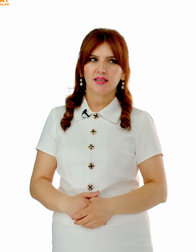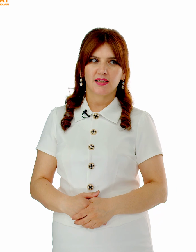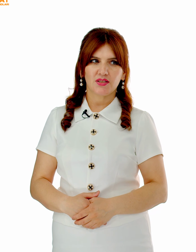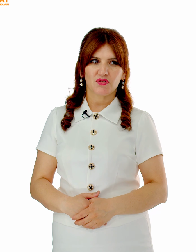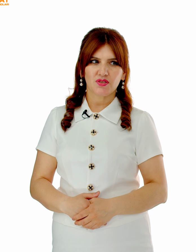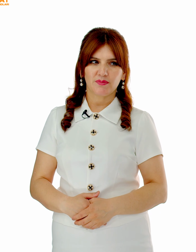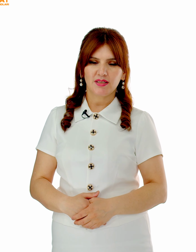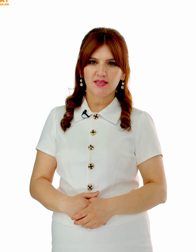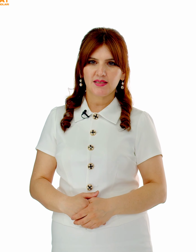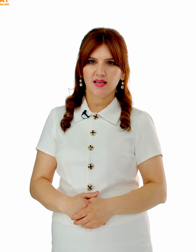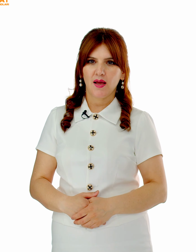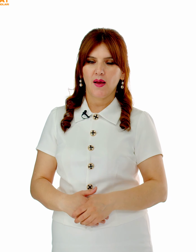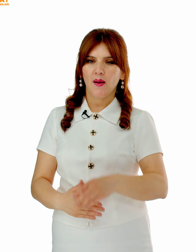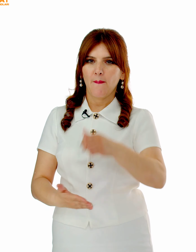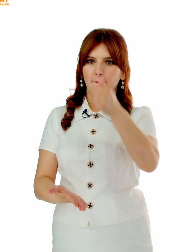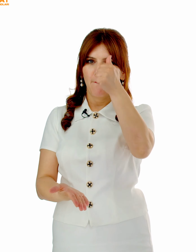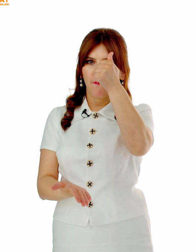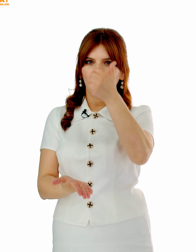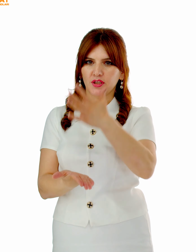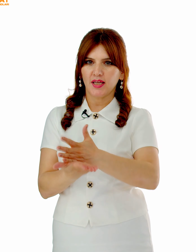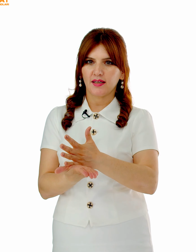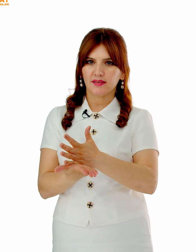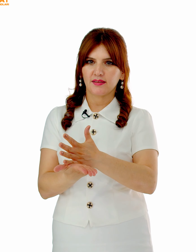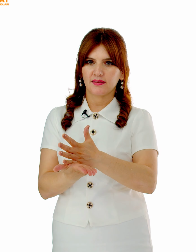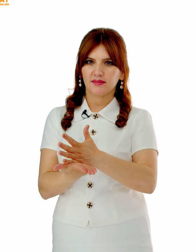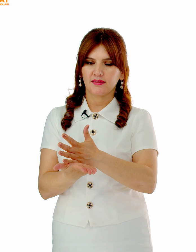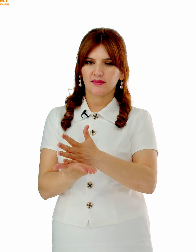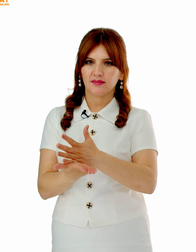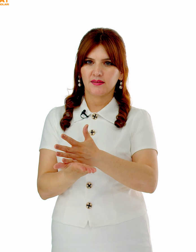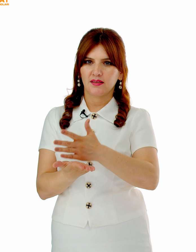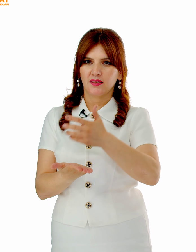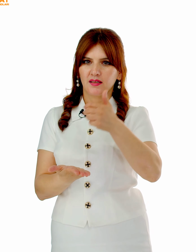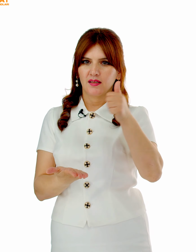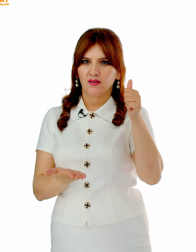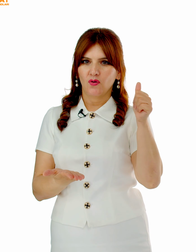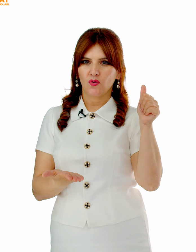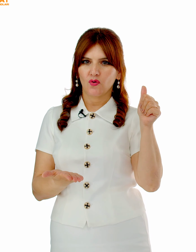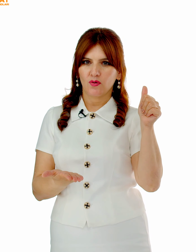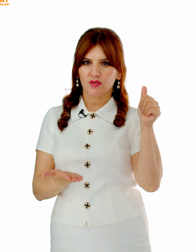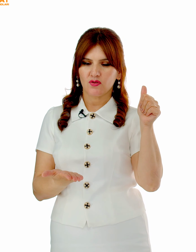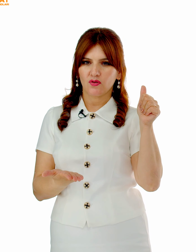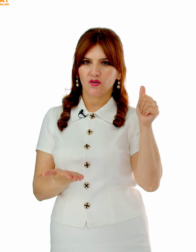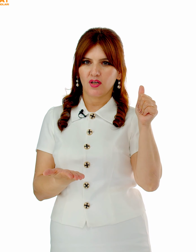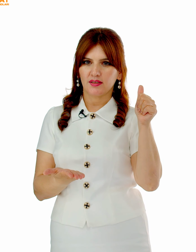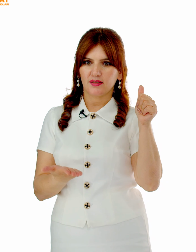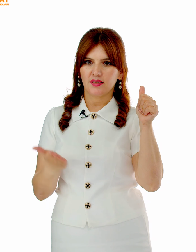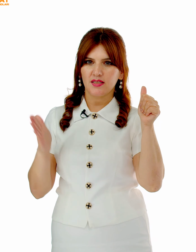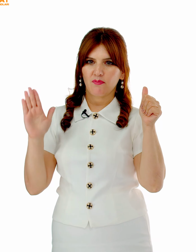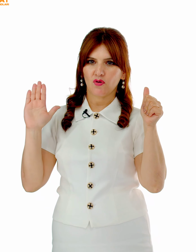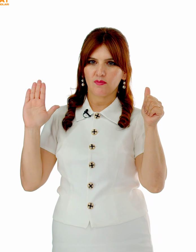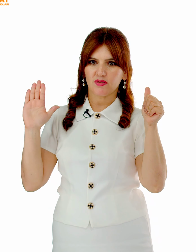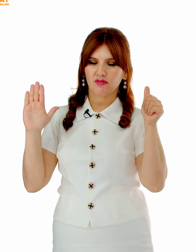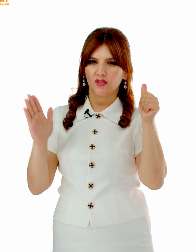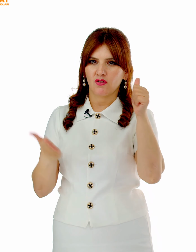Keyingi so'zimiz poytaxt. O'ng qo'limiz zo'r holatida, chap qo'limiz V